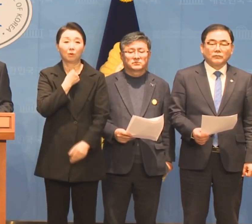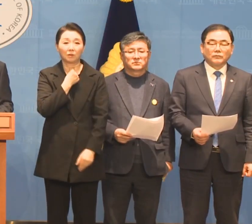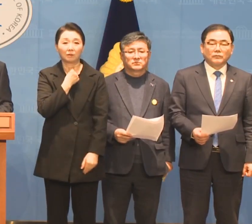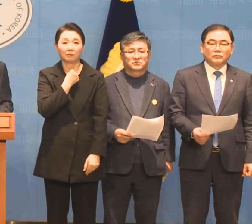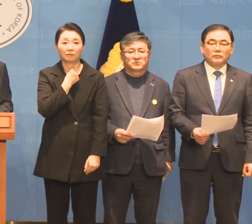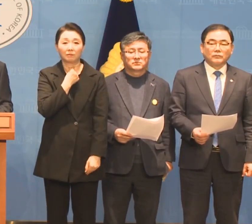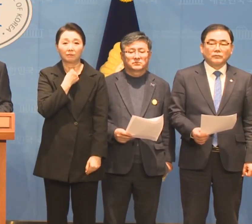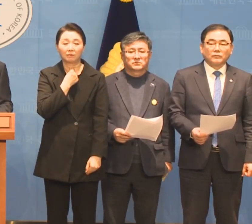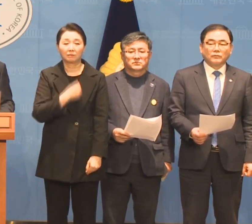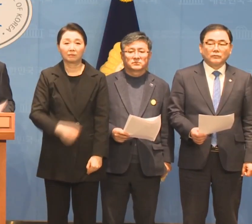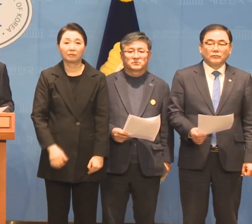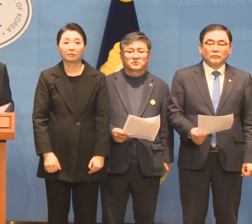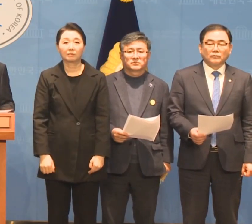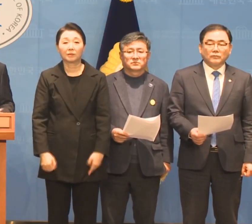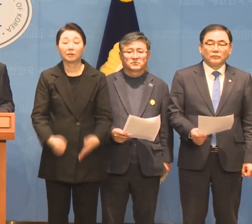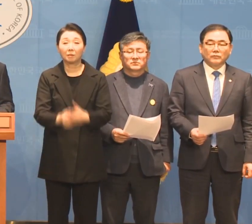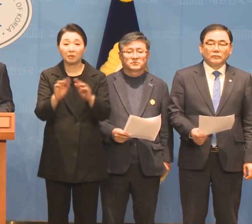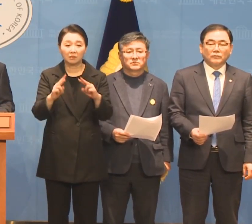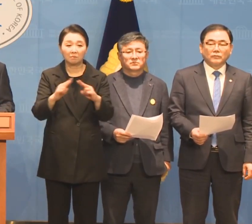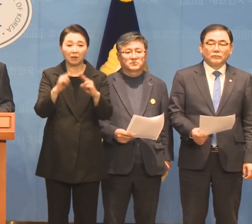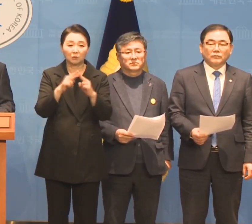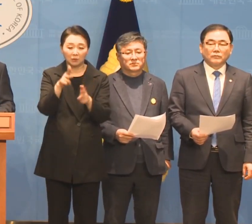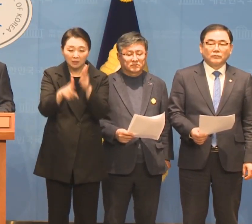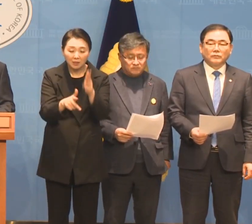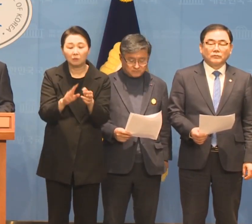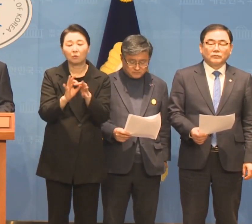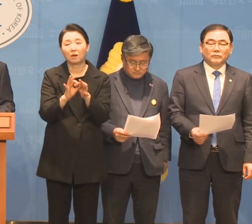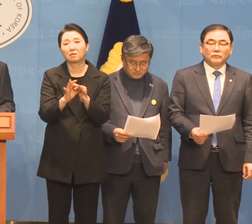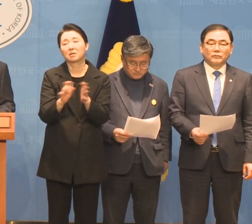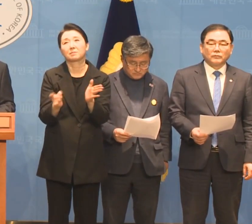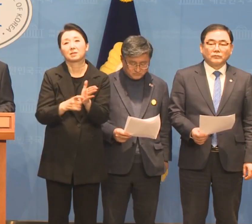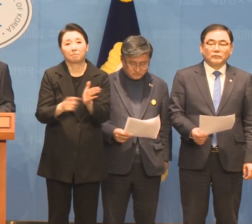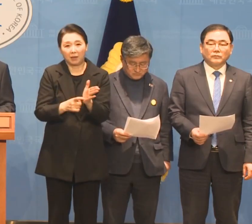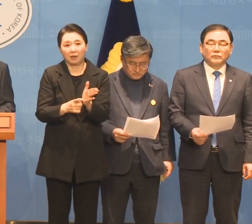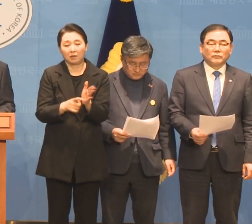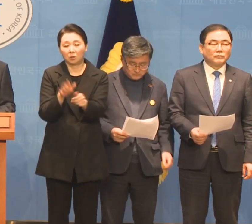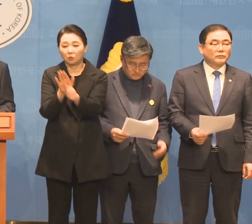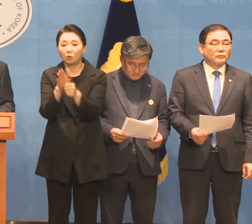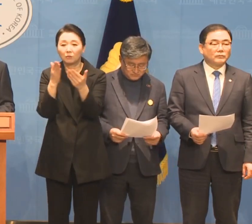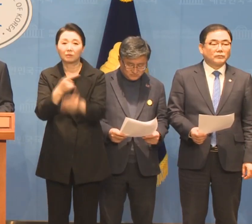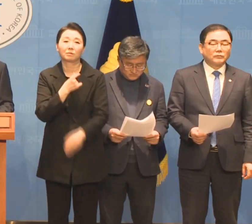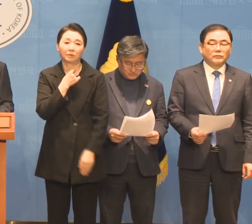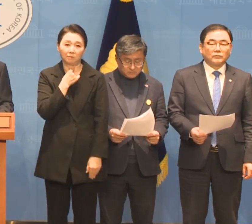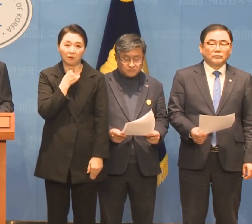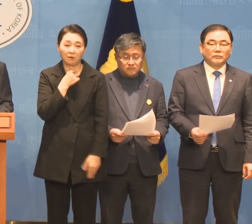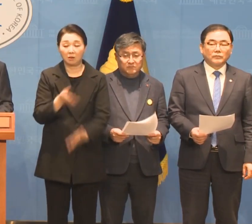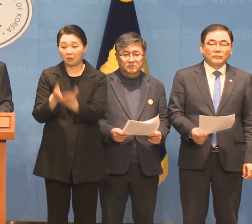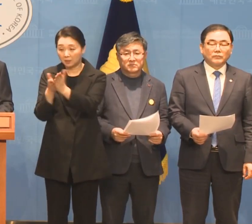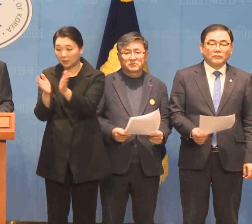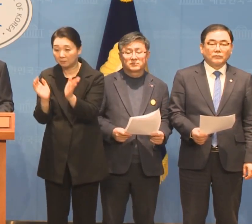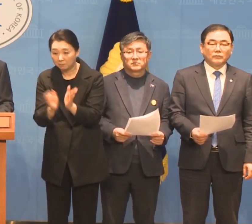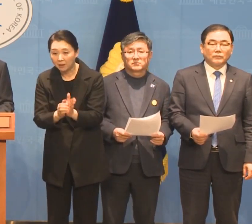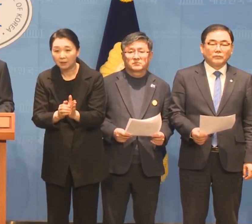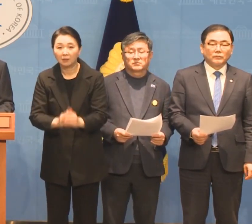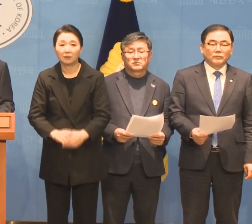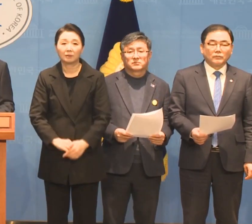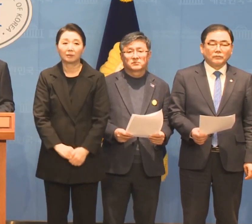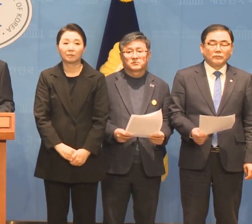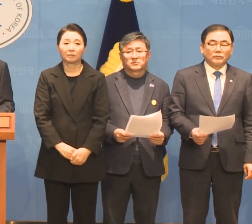그래서 지금 목말라 하고 있는 반도체 산업에 도움이 좀 되자, 이렇게 제안을 했는데,